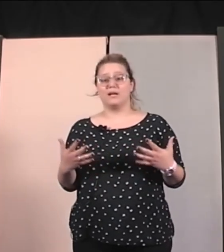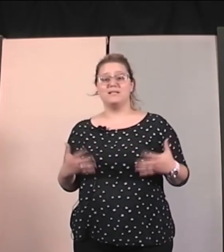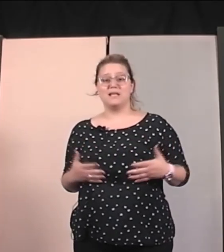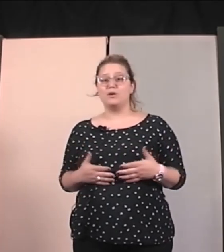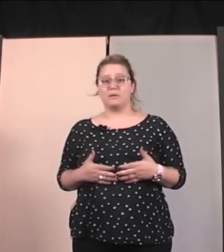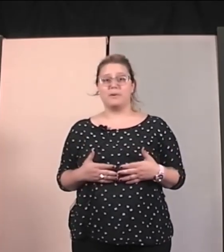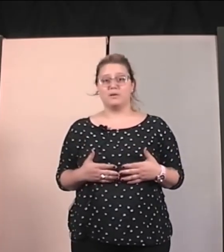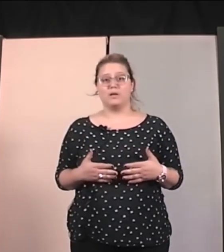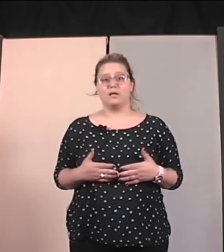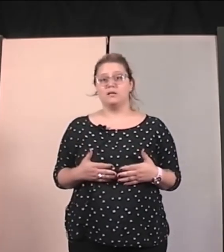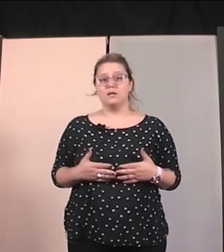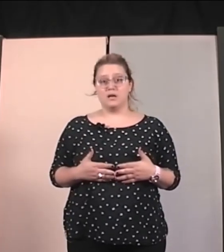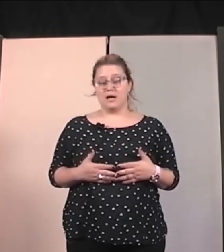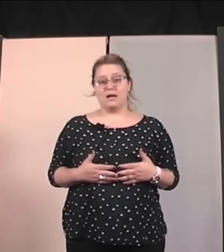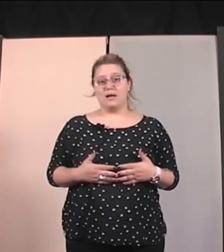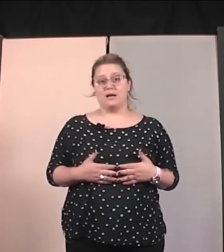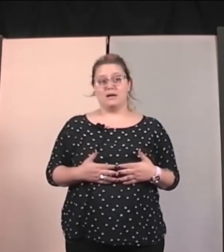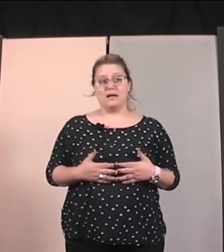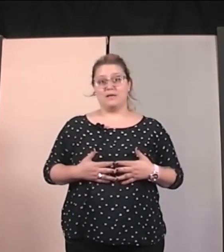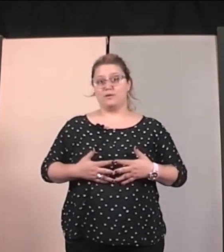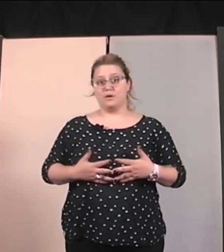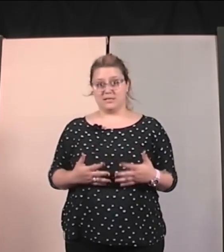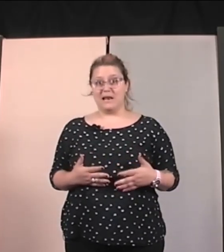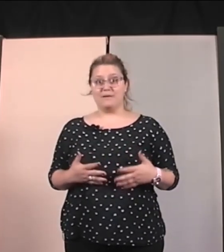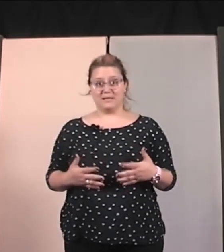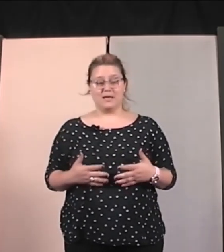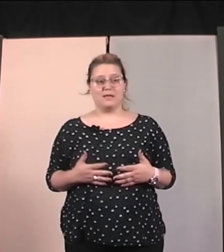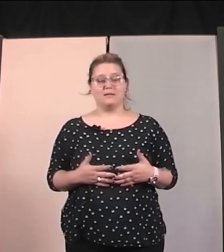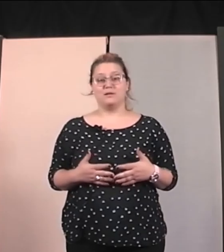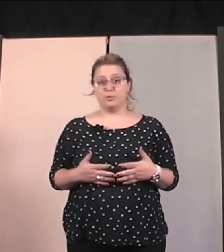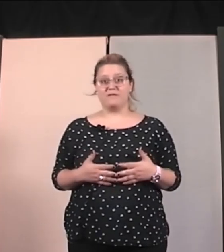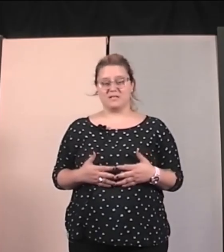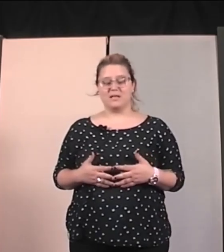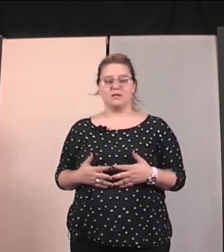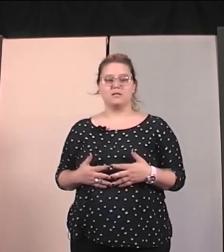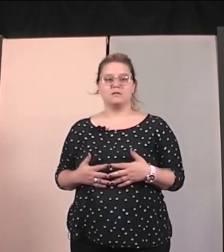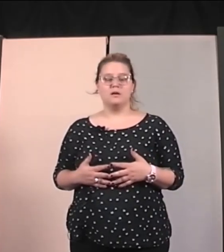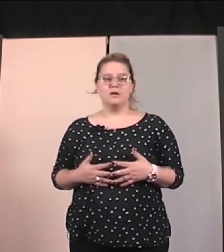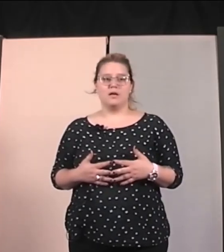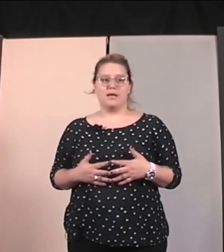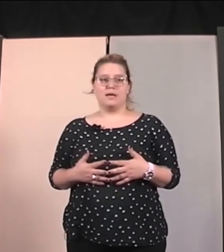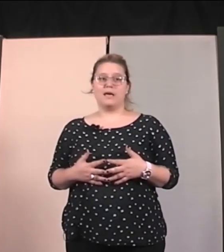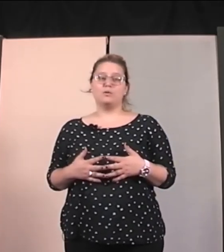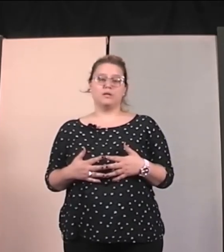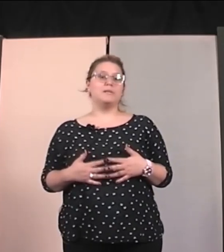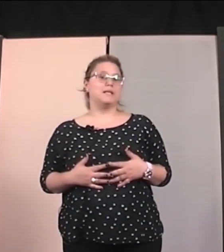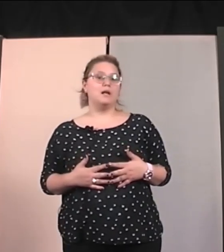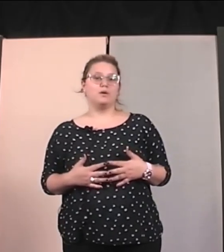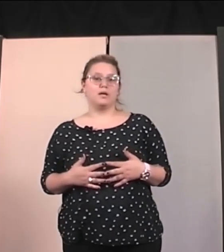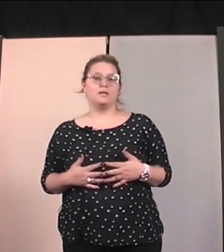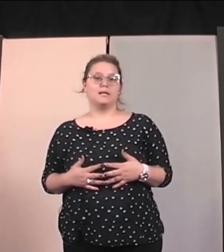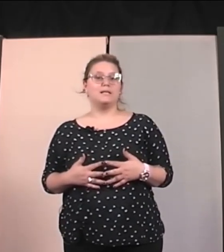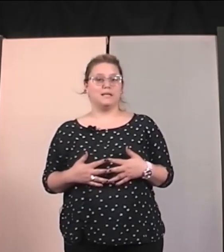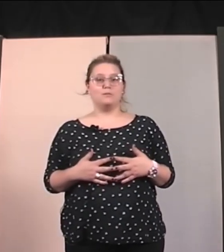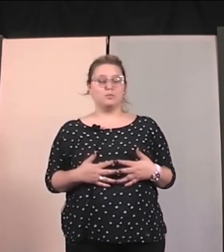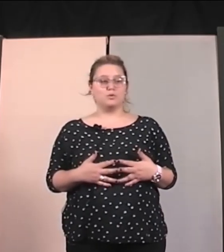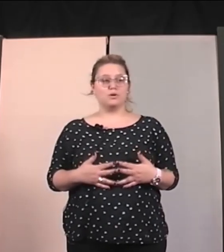organizado Respecto a las drogas Y a la venta de estupefacientes Que es justamente algo que se critica mucho